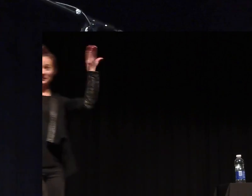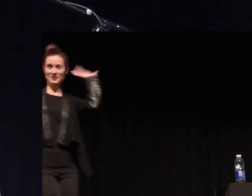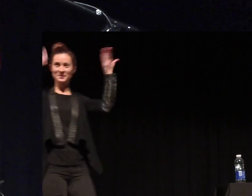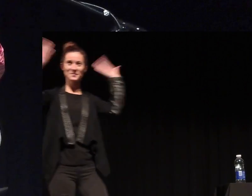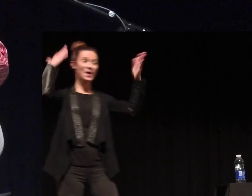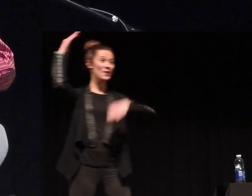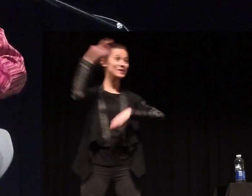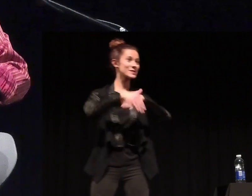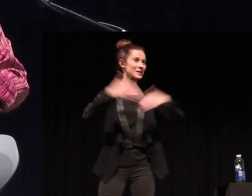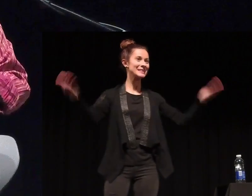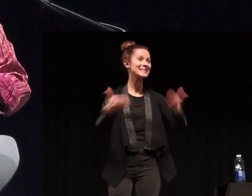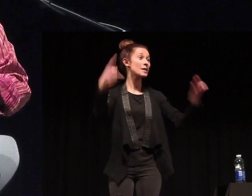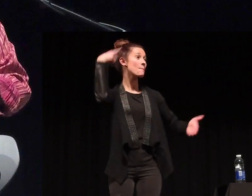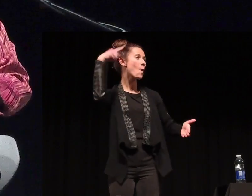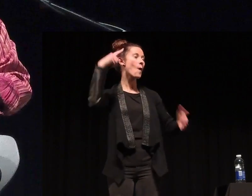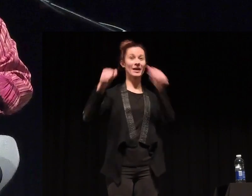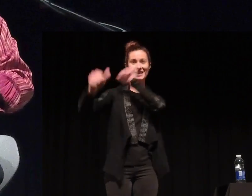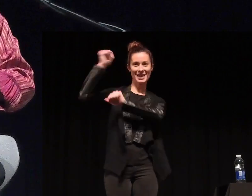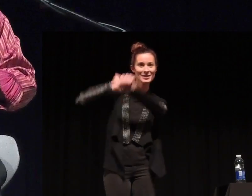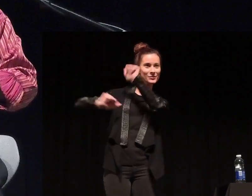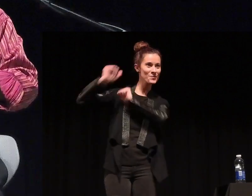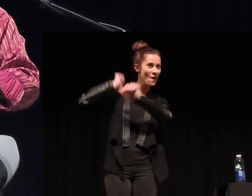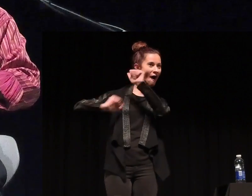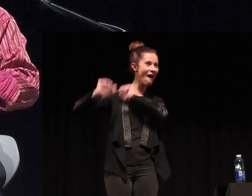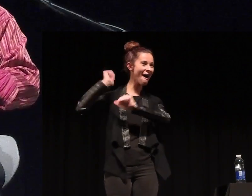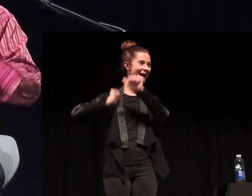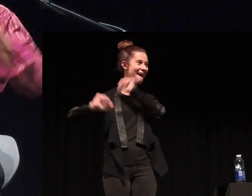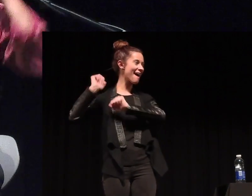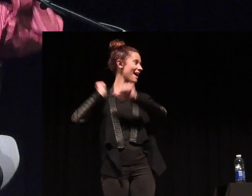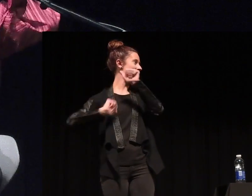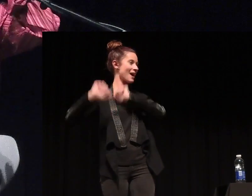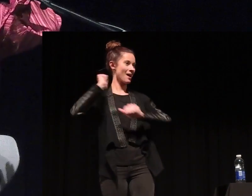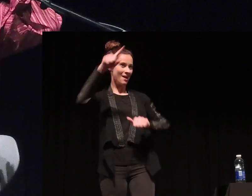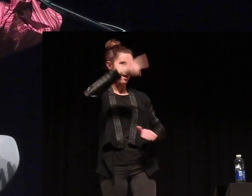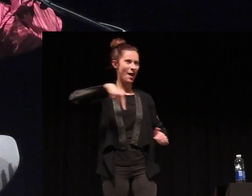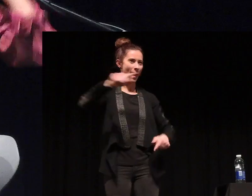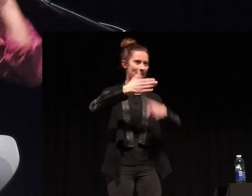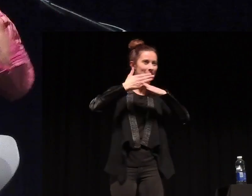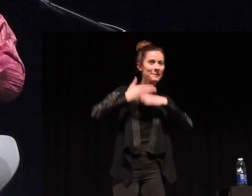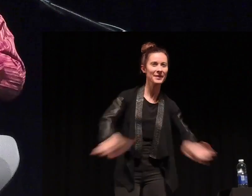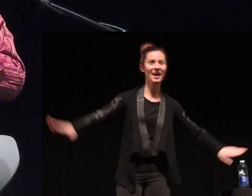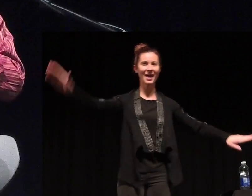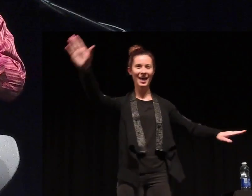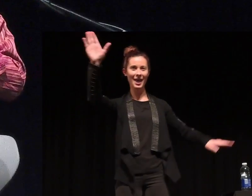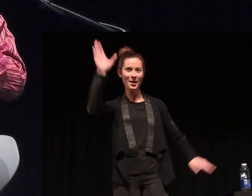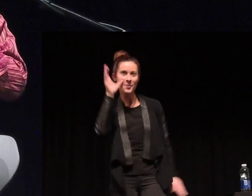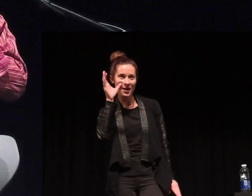les histoires, les contes. On a des oreilles chaudes.